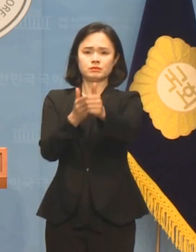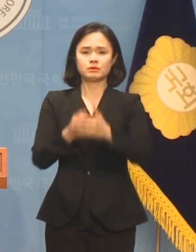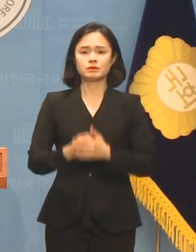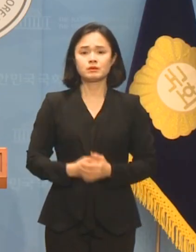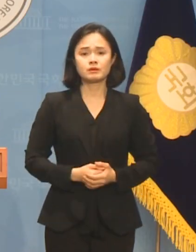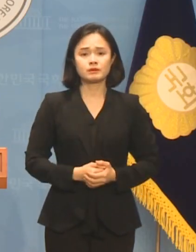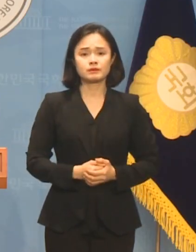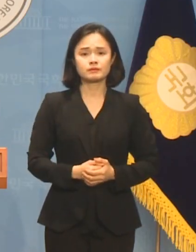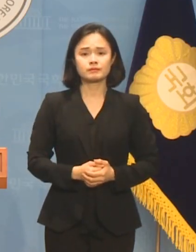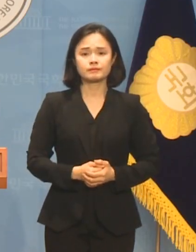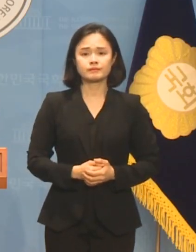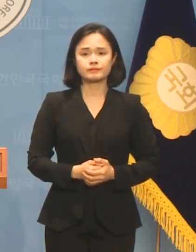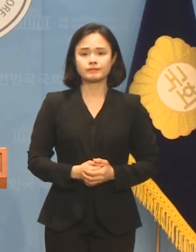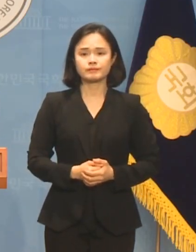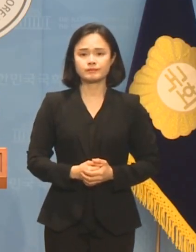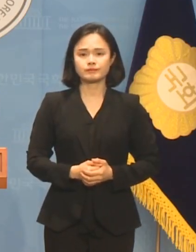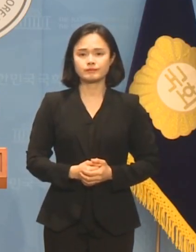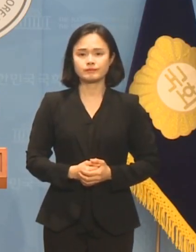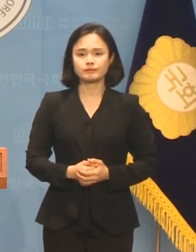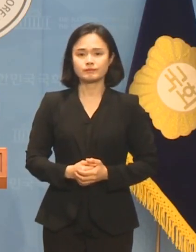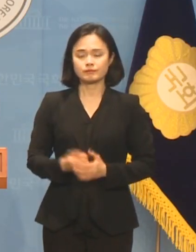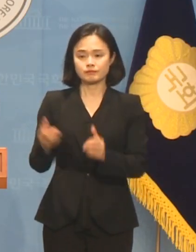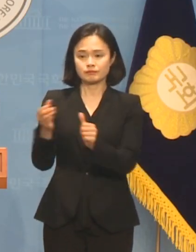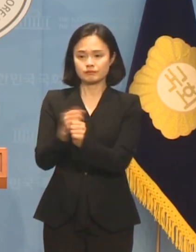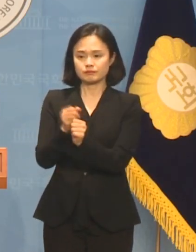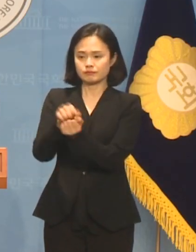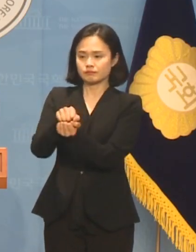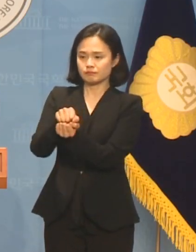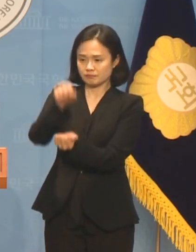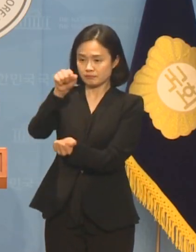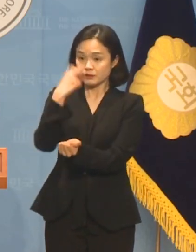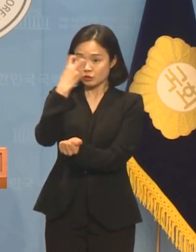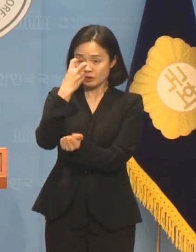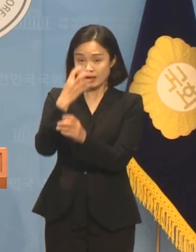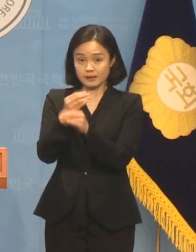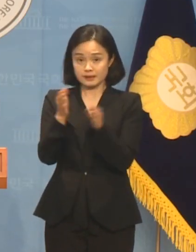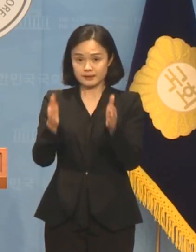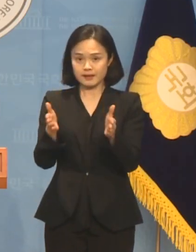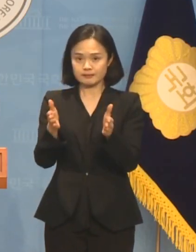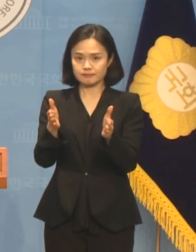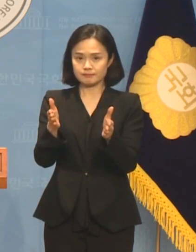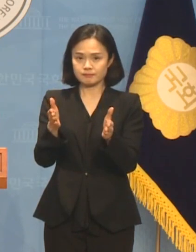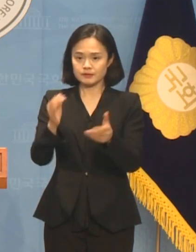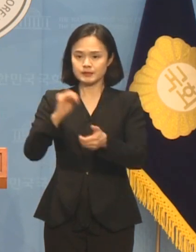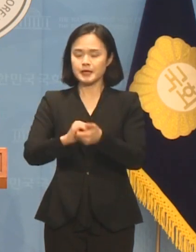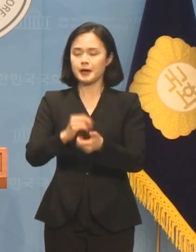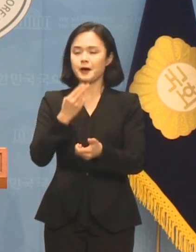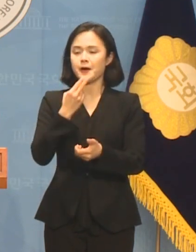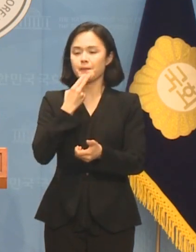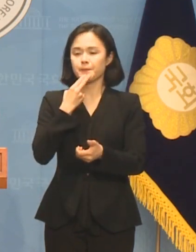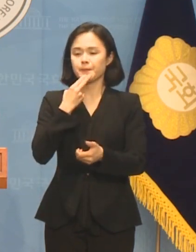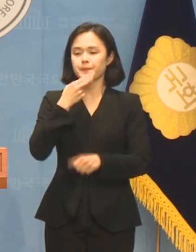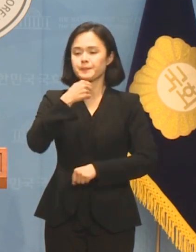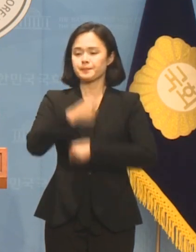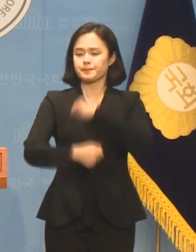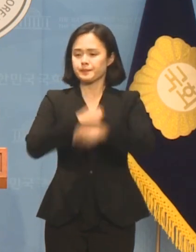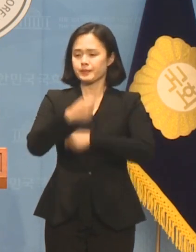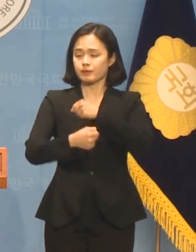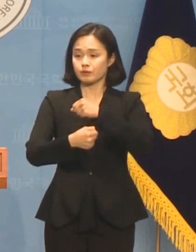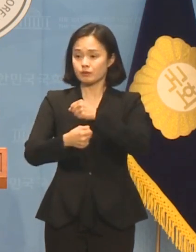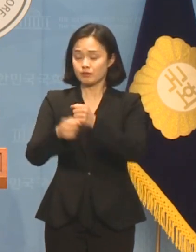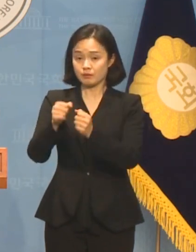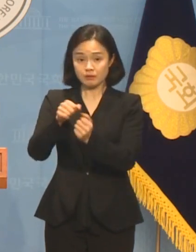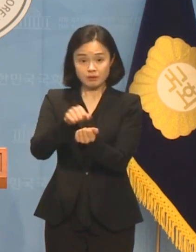권한 없는 기관이 청구한 영장이 법원에 의해 발급된 것에 대해 강력히 의문을